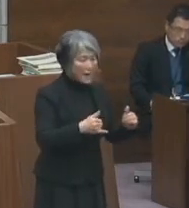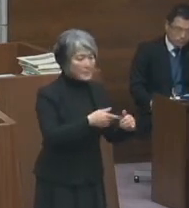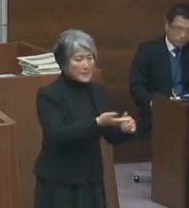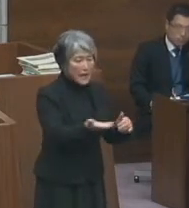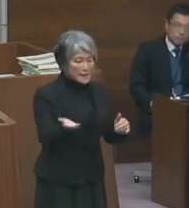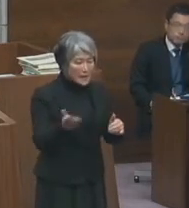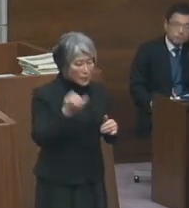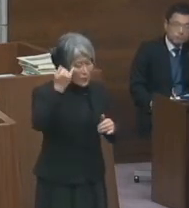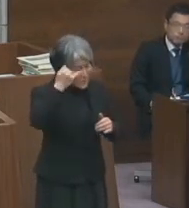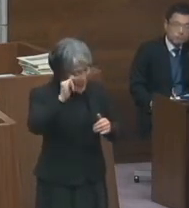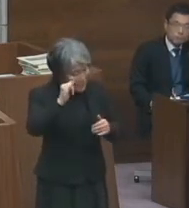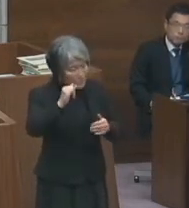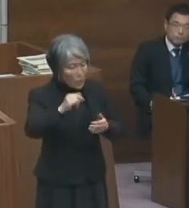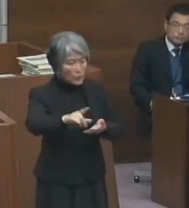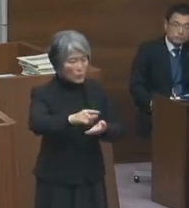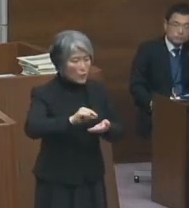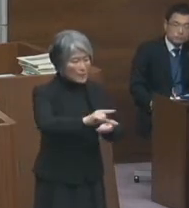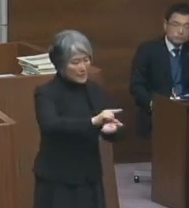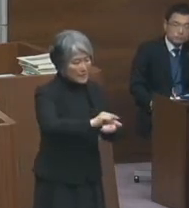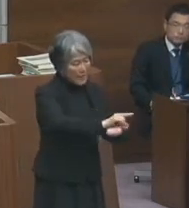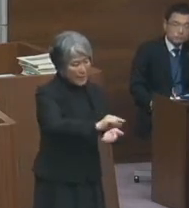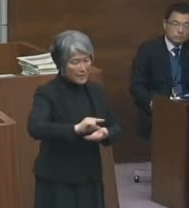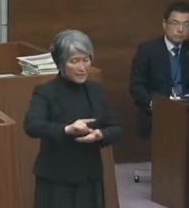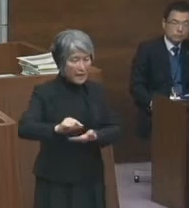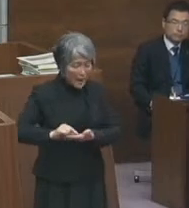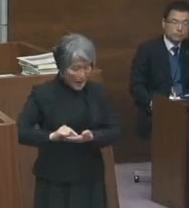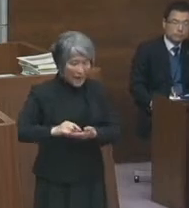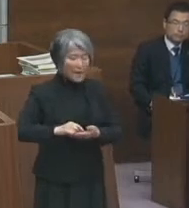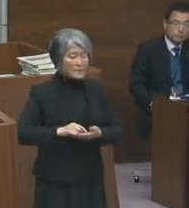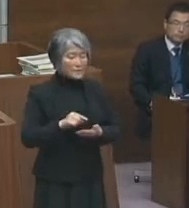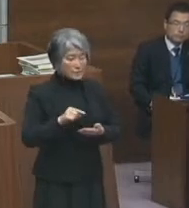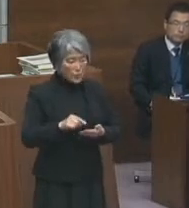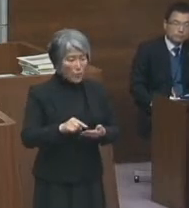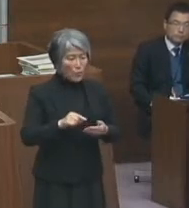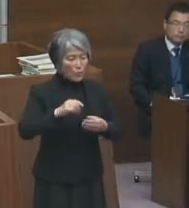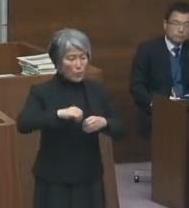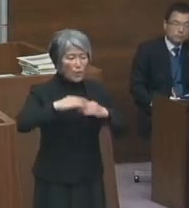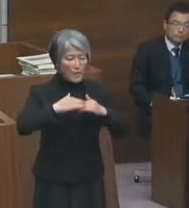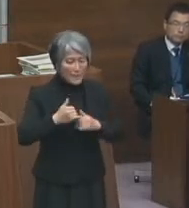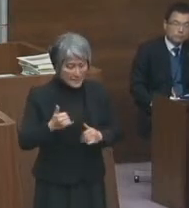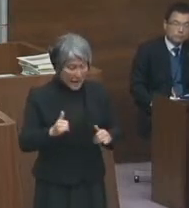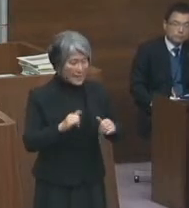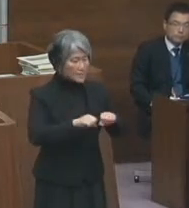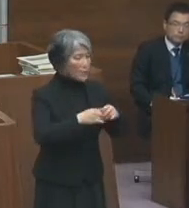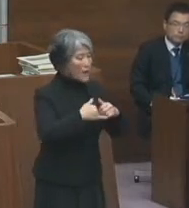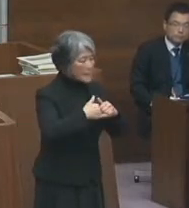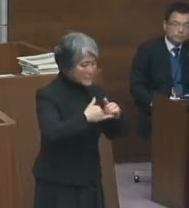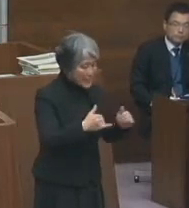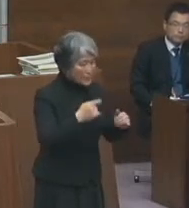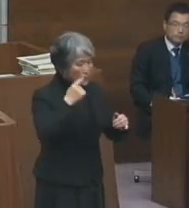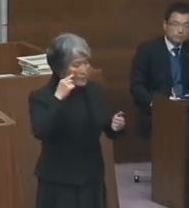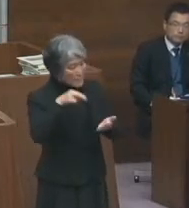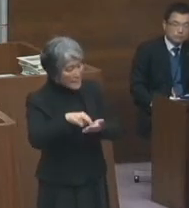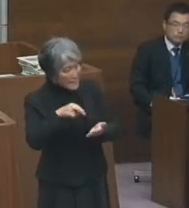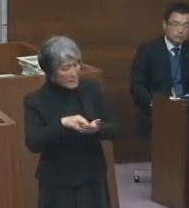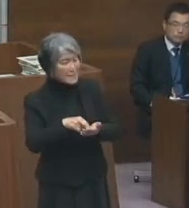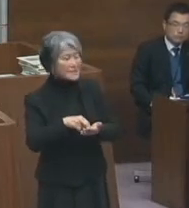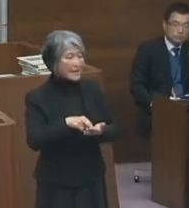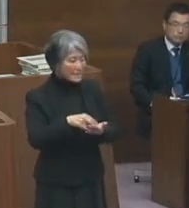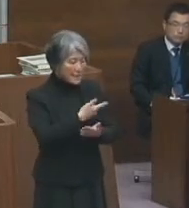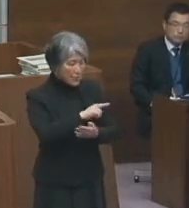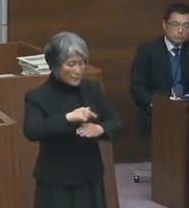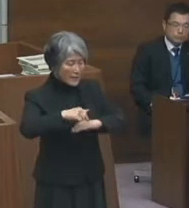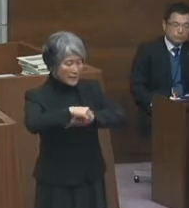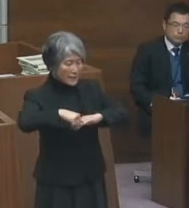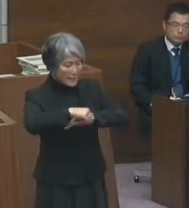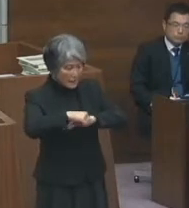ら、当事者目線に立った誰もが利用しやすい施設整備を目指すこととしております。こうした考え方のもと、移動に制約の